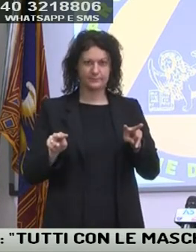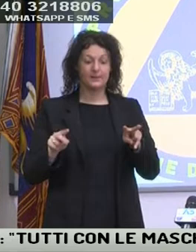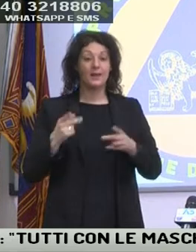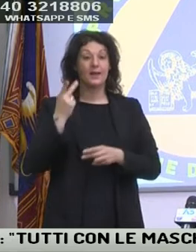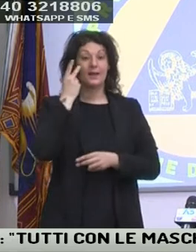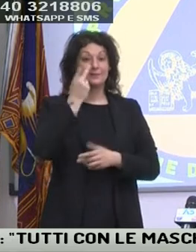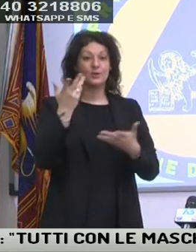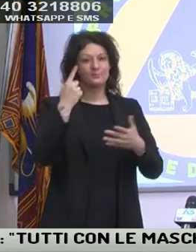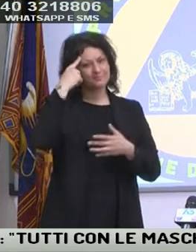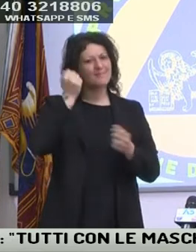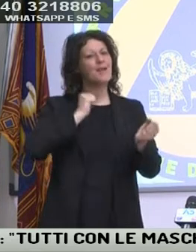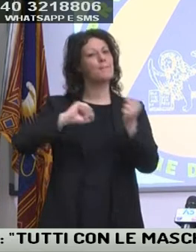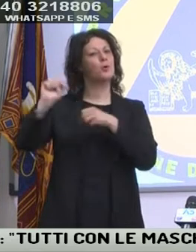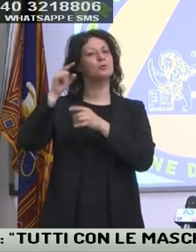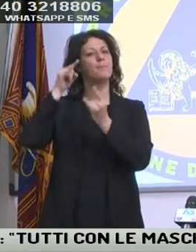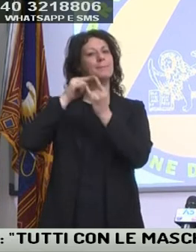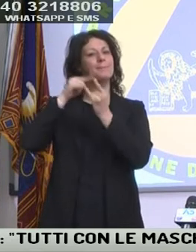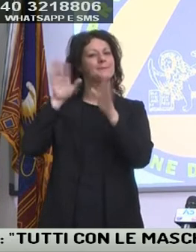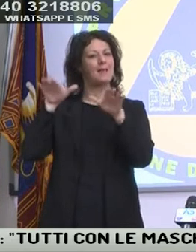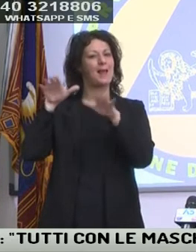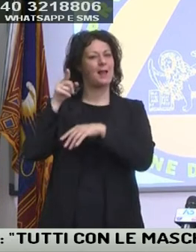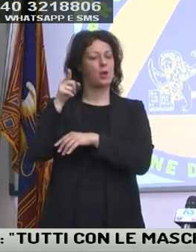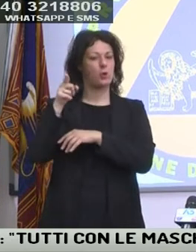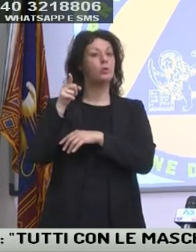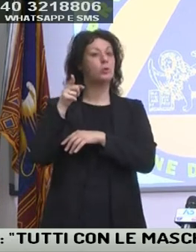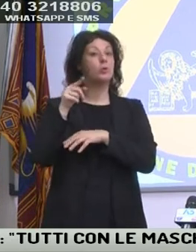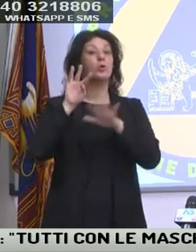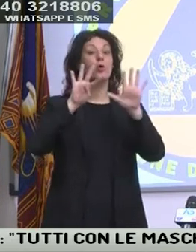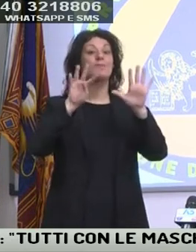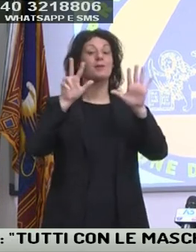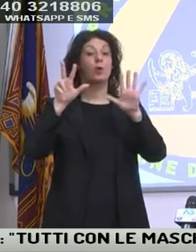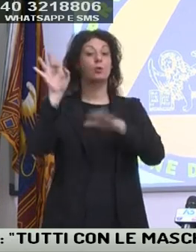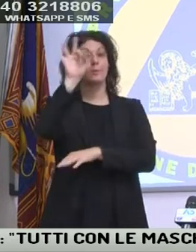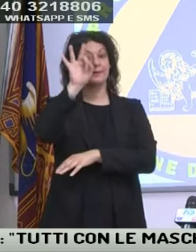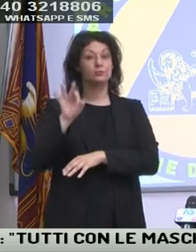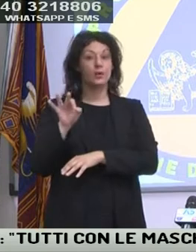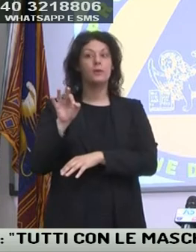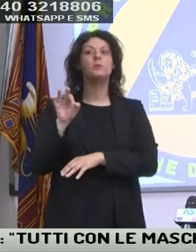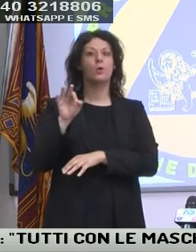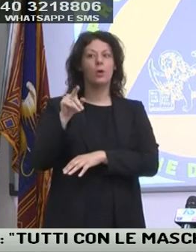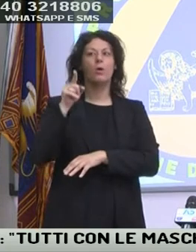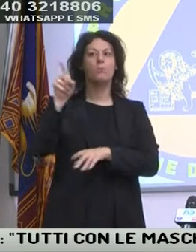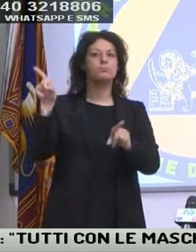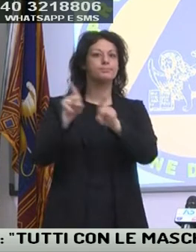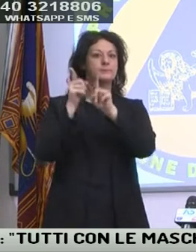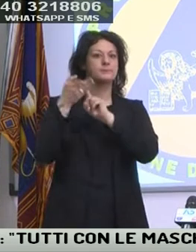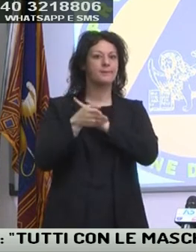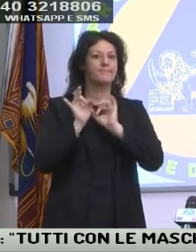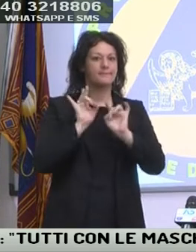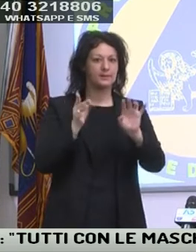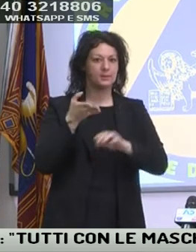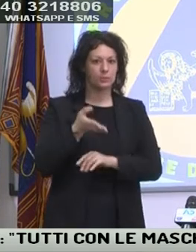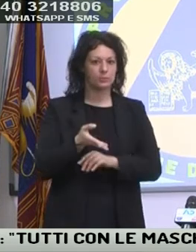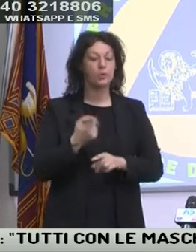pipistrello, il famoso pipistrello, per il 98% ha la sequenza giusta, e poi abbiamo visto